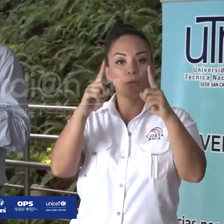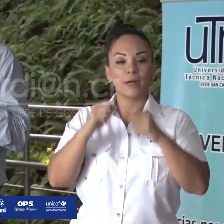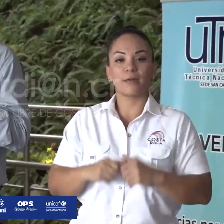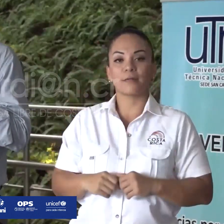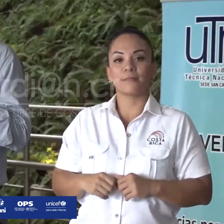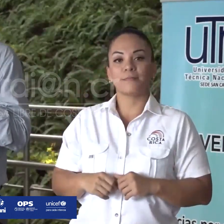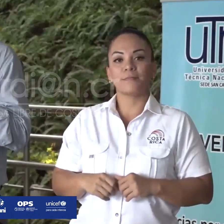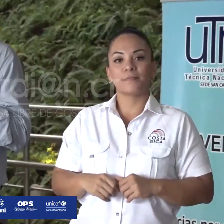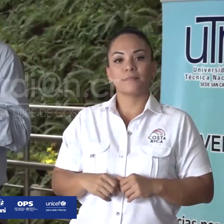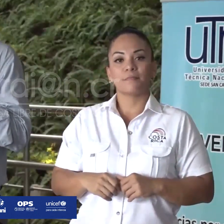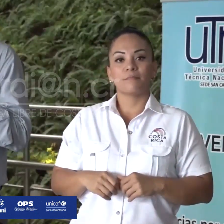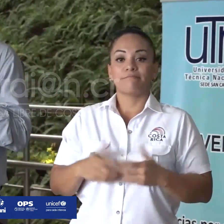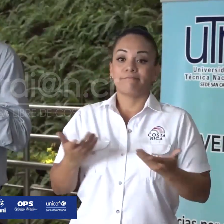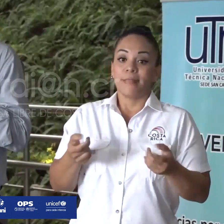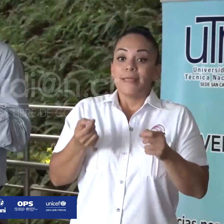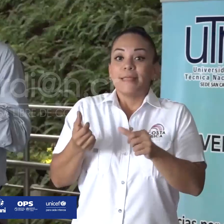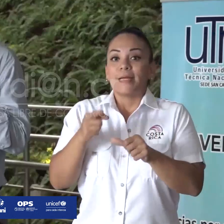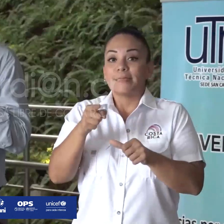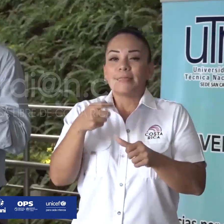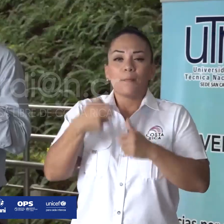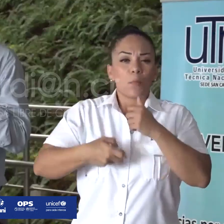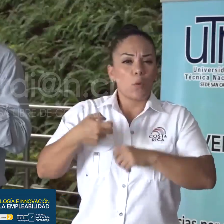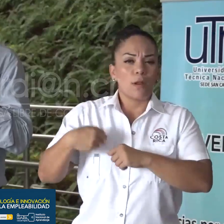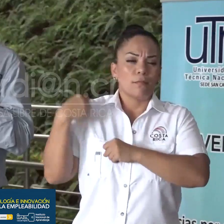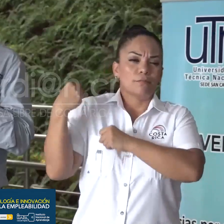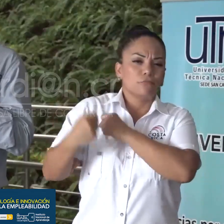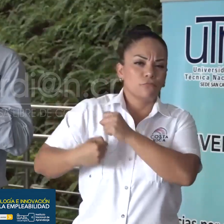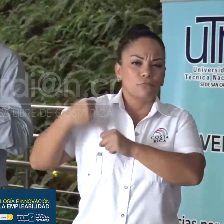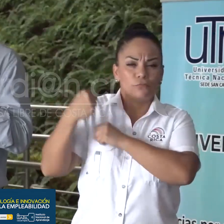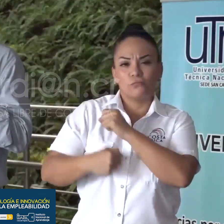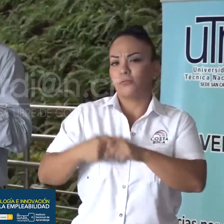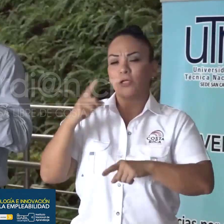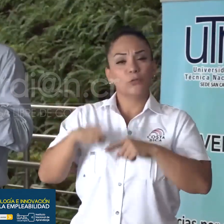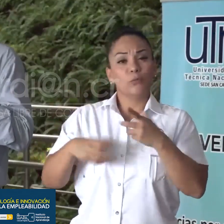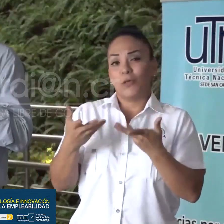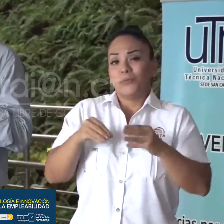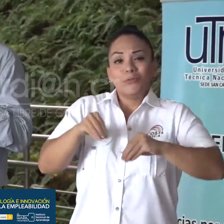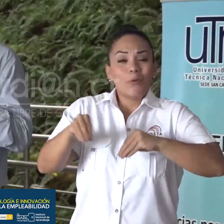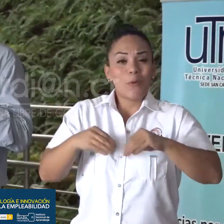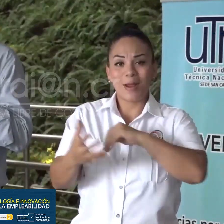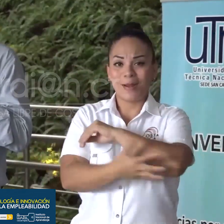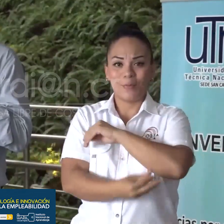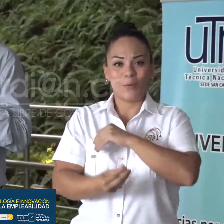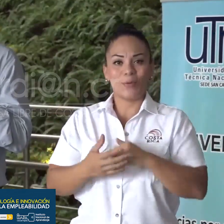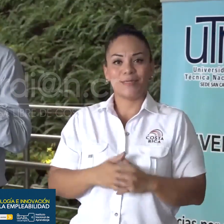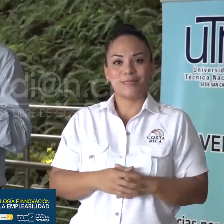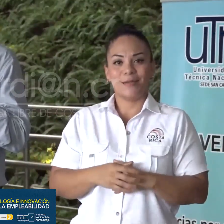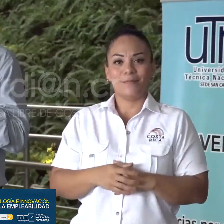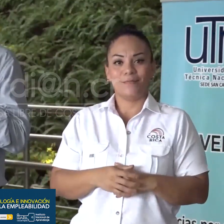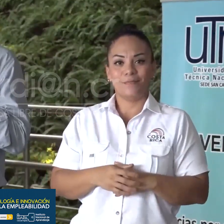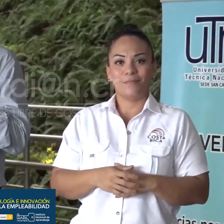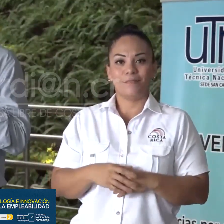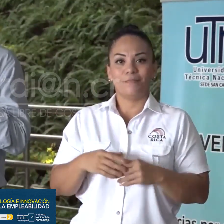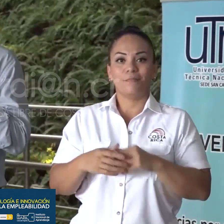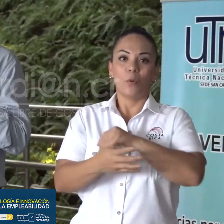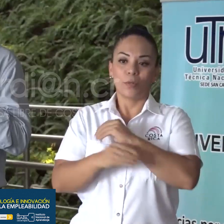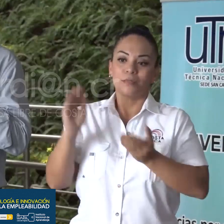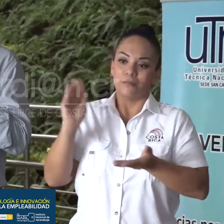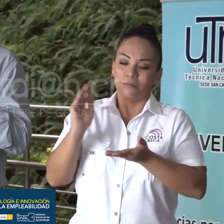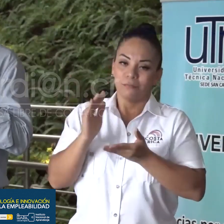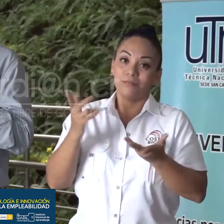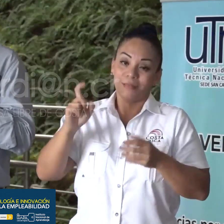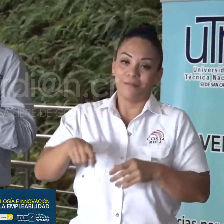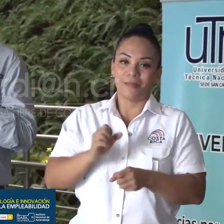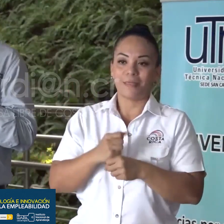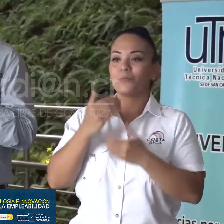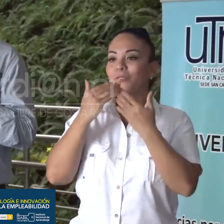deshacernos de lo que ha sido un problema de décadas, que no podemos mover la pobreza hacia abajo como debería ser. Muchas